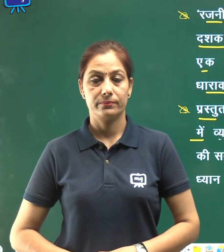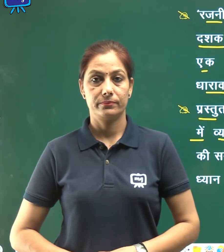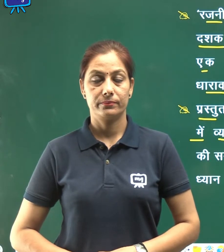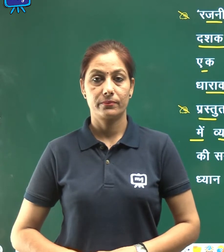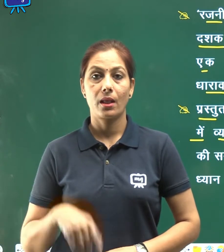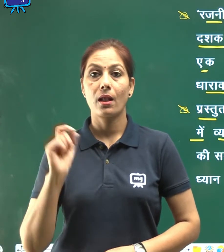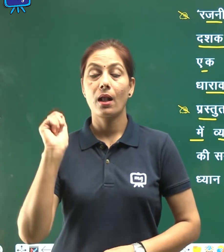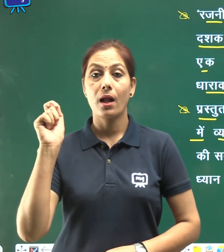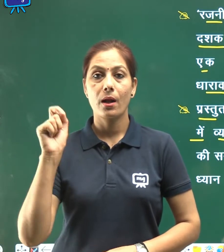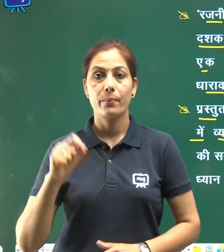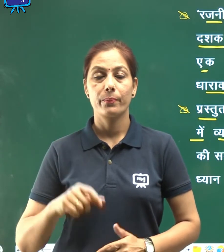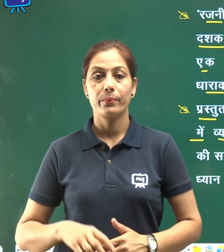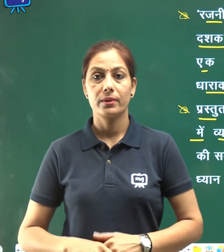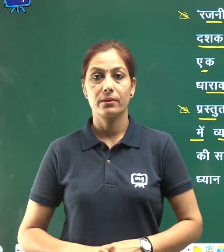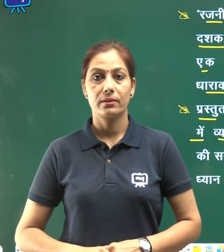व्यवसाय बनती